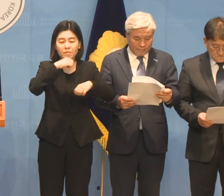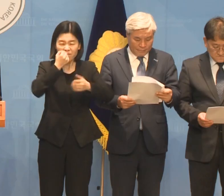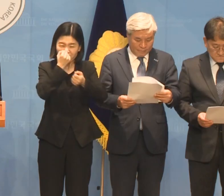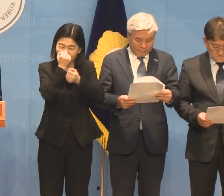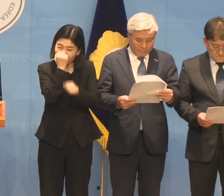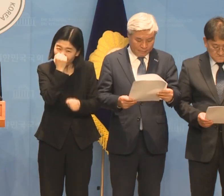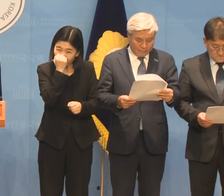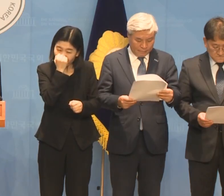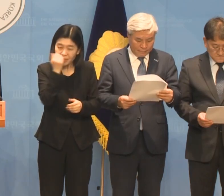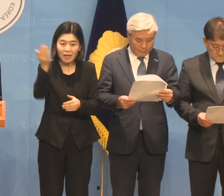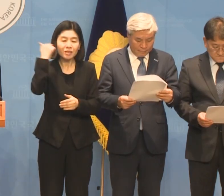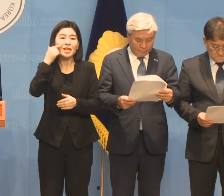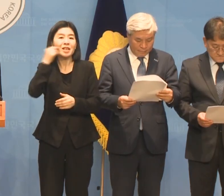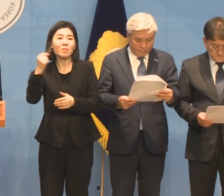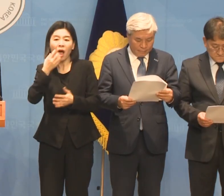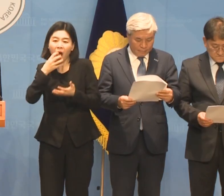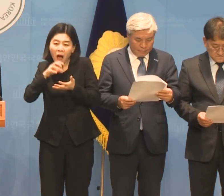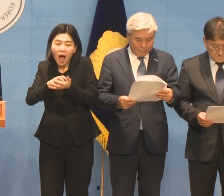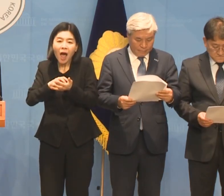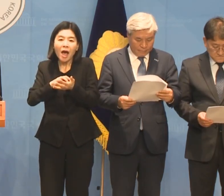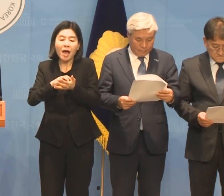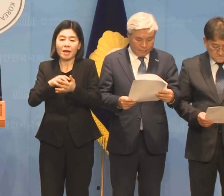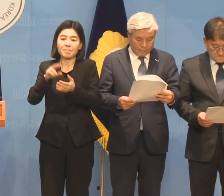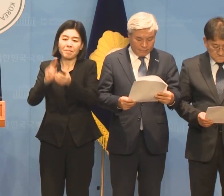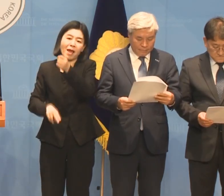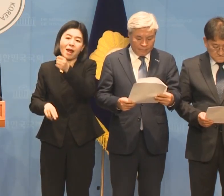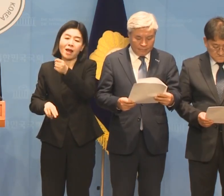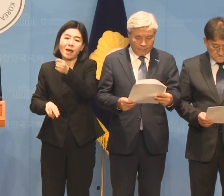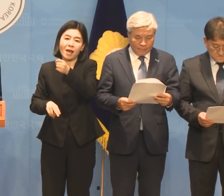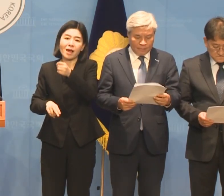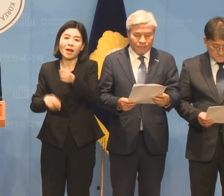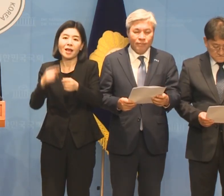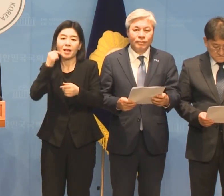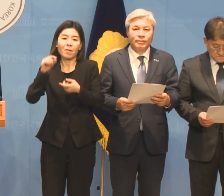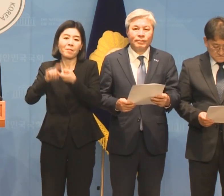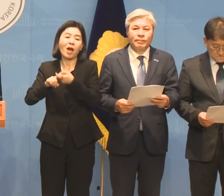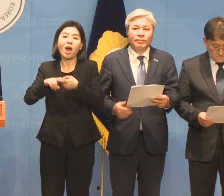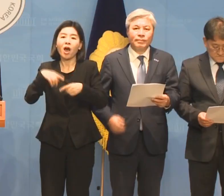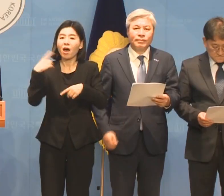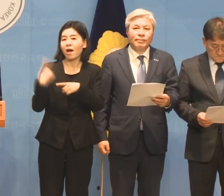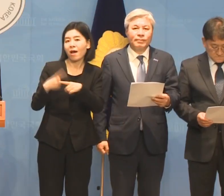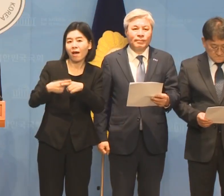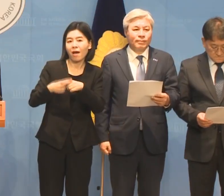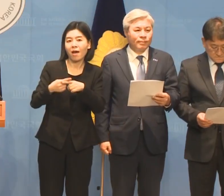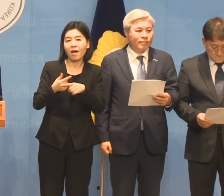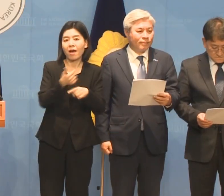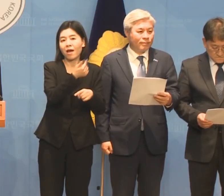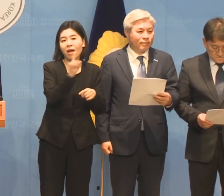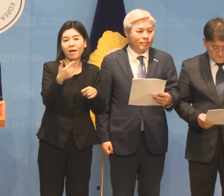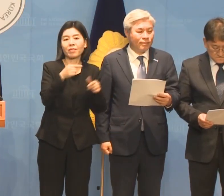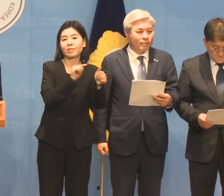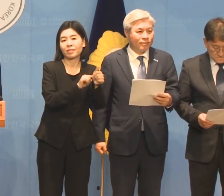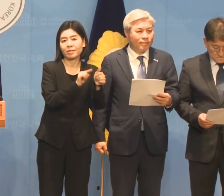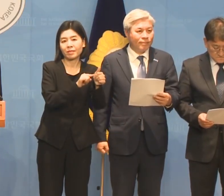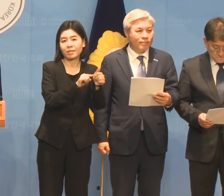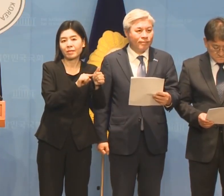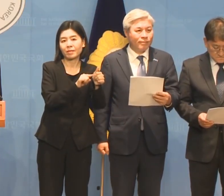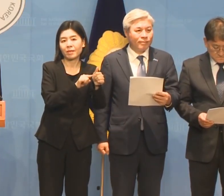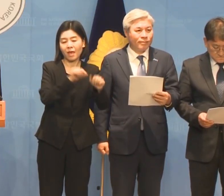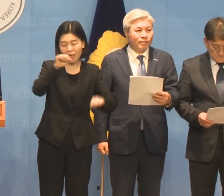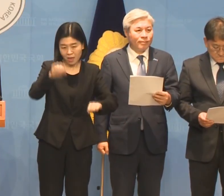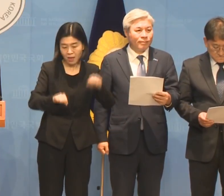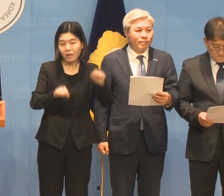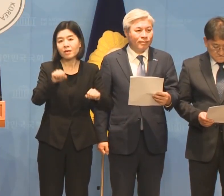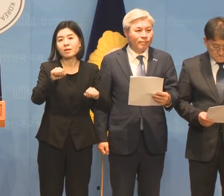을사늑약을 체결한 친일파들과 전혀 다를 바 없는 반역입니다.